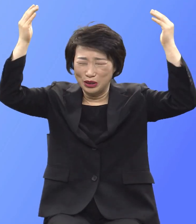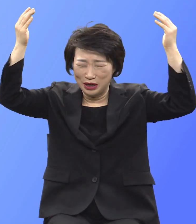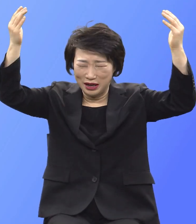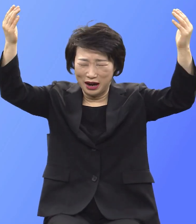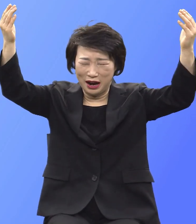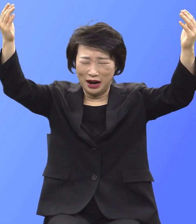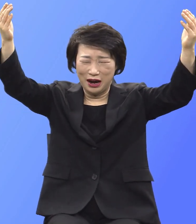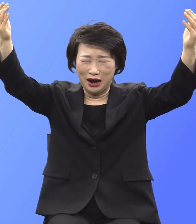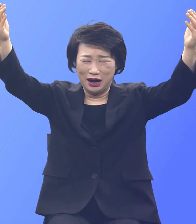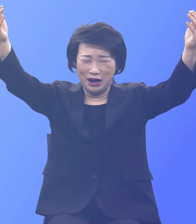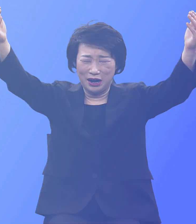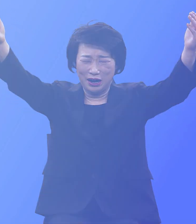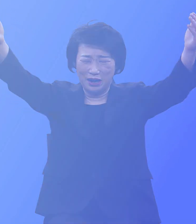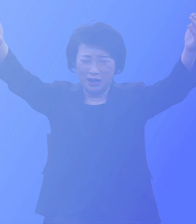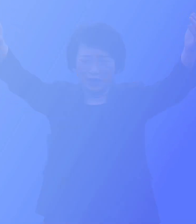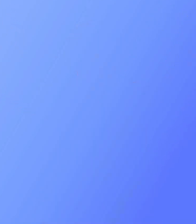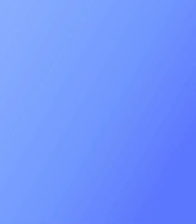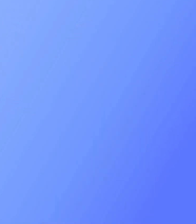주여,